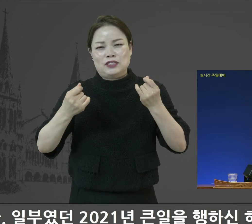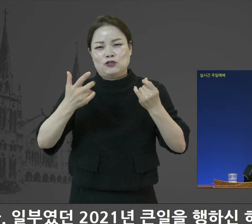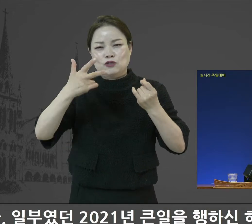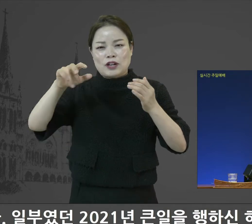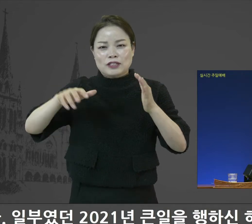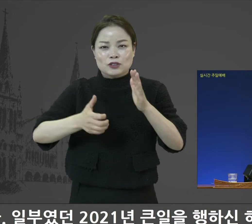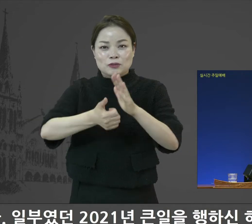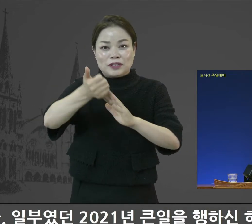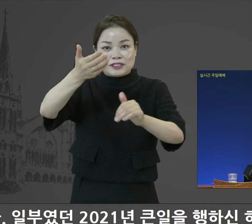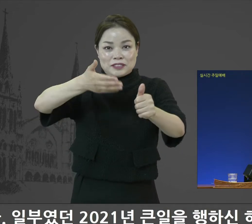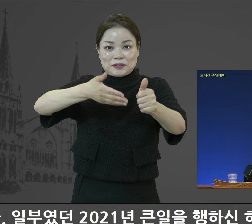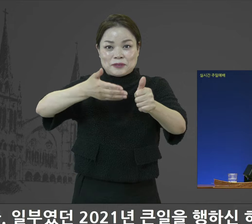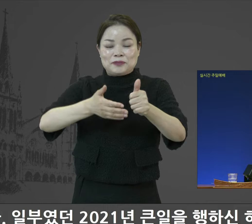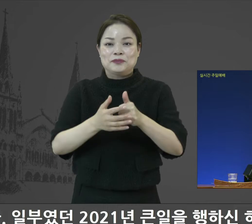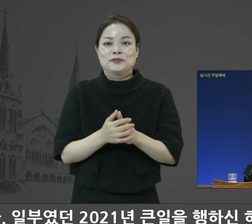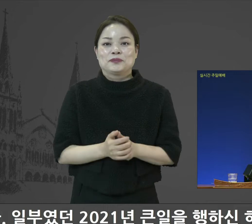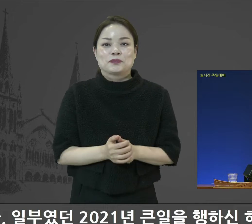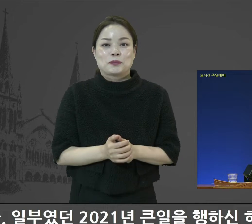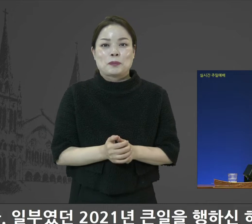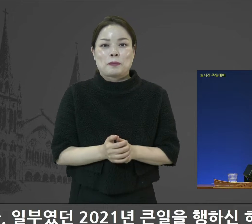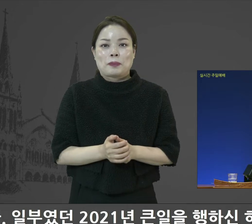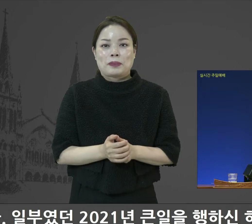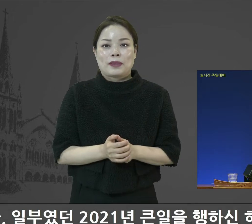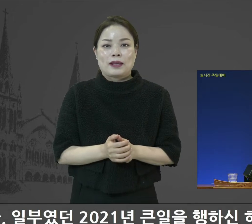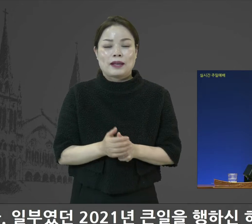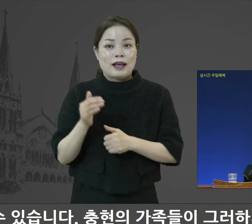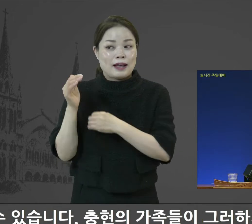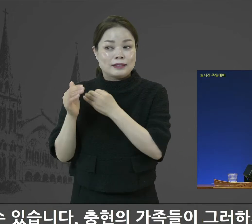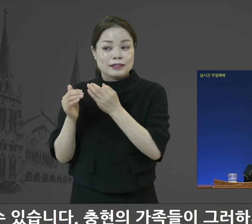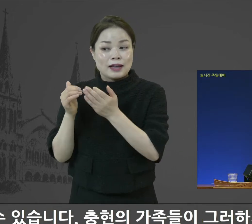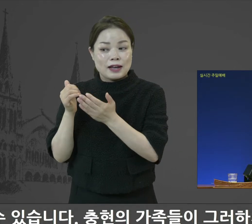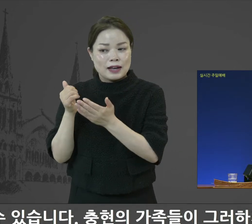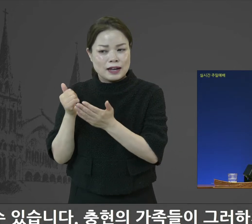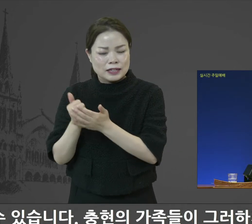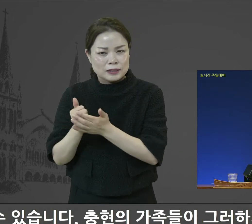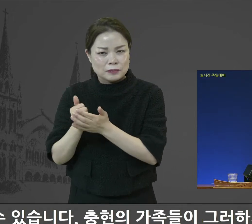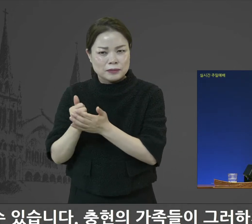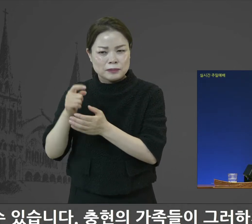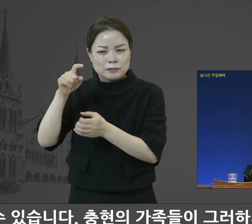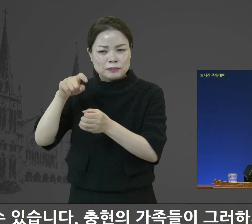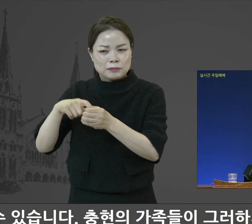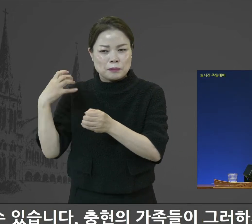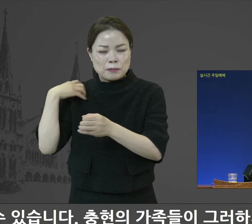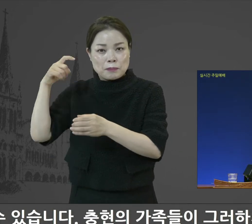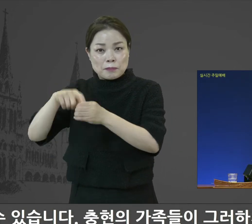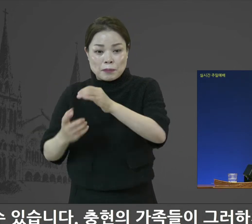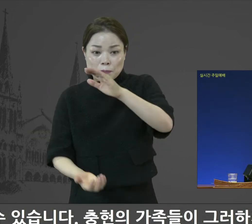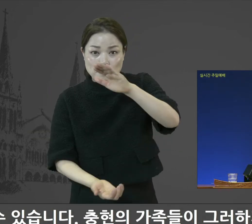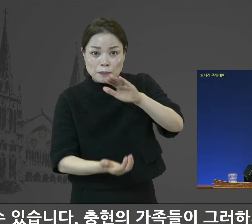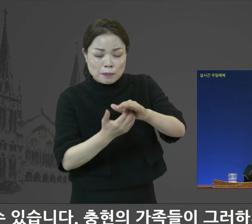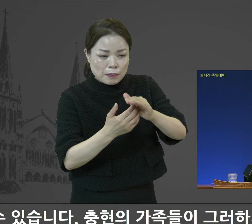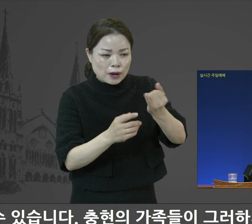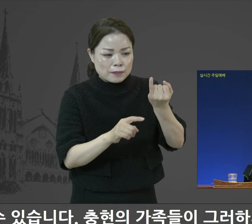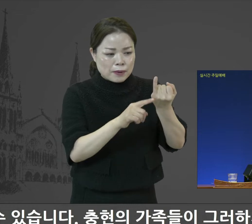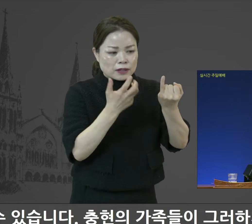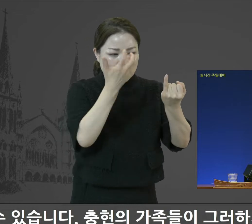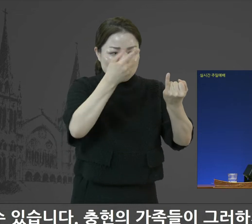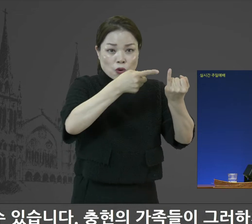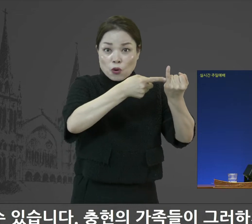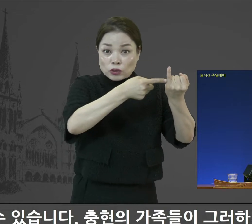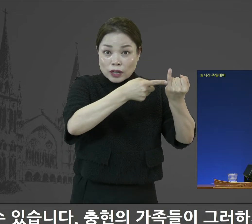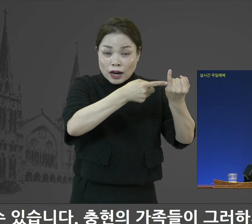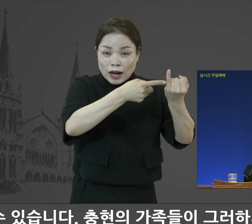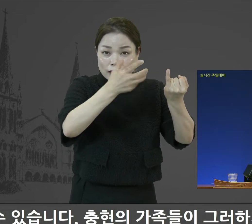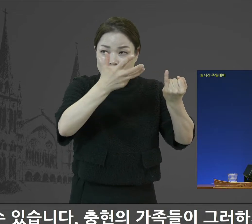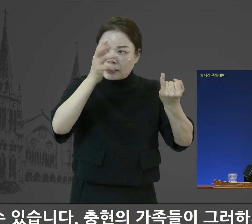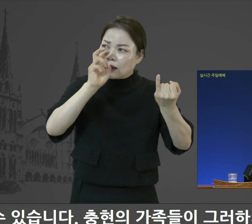안에서 소망합니다. 자, 오늘 하나님이 행하신 큰일, 이 마리아의 영혼을 휘어잡아서 마리아가 하나님